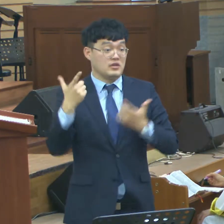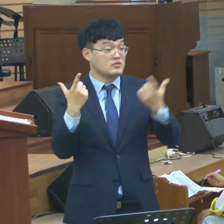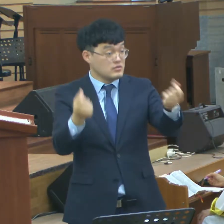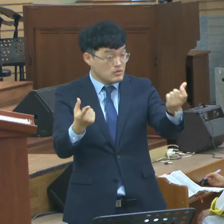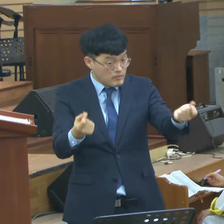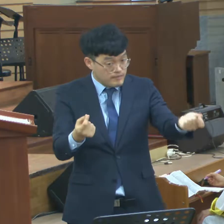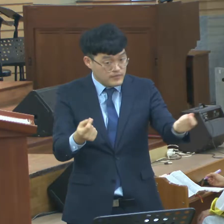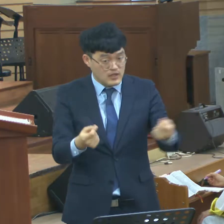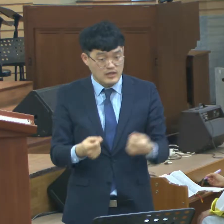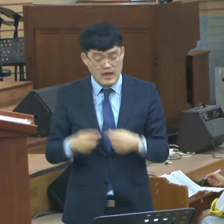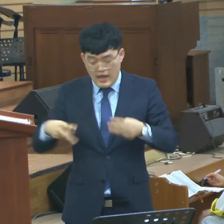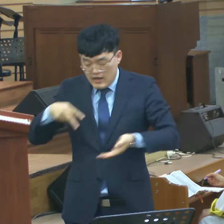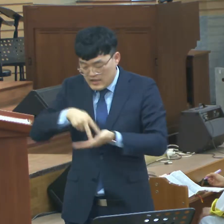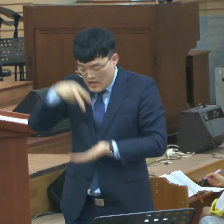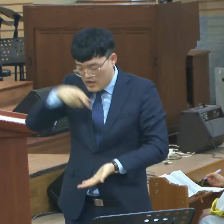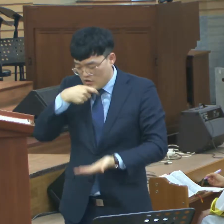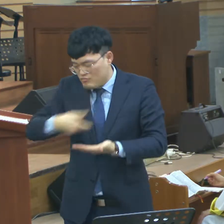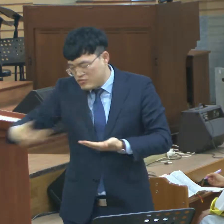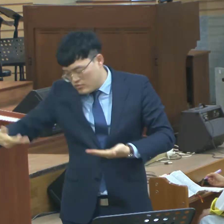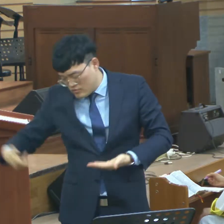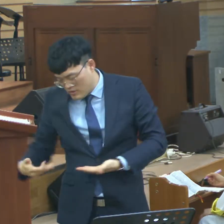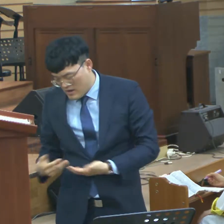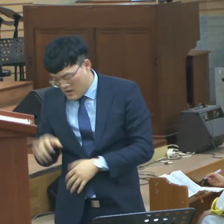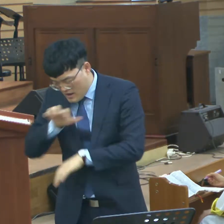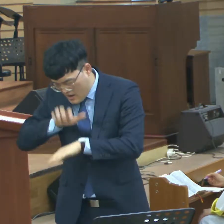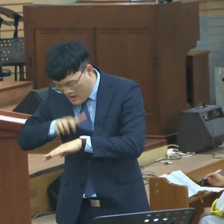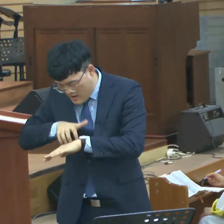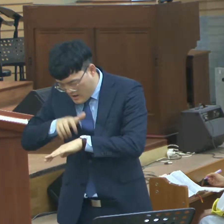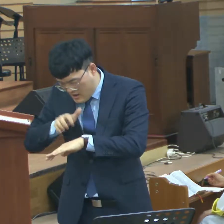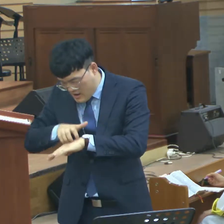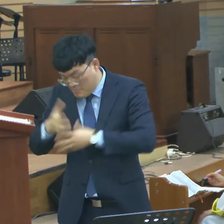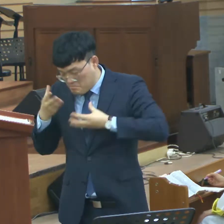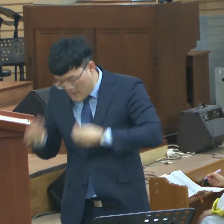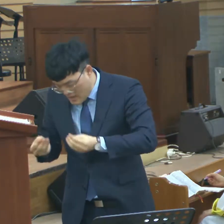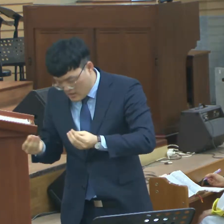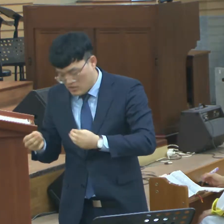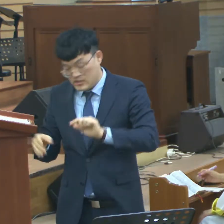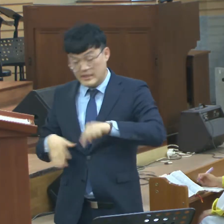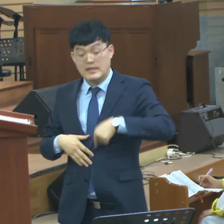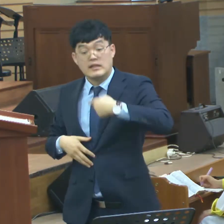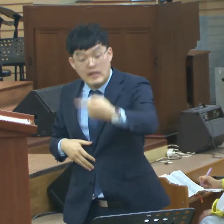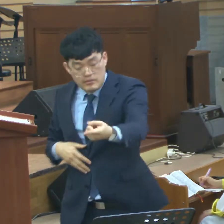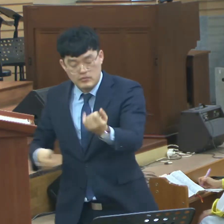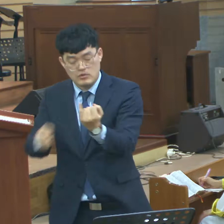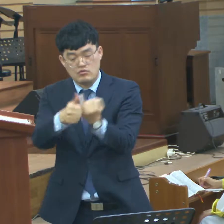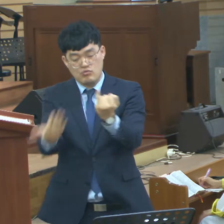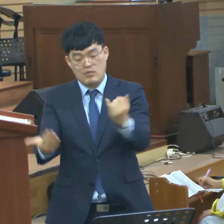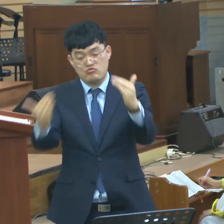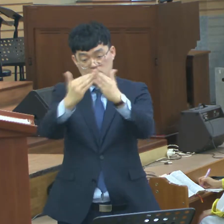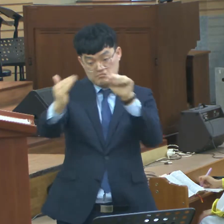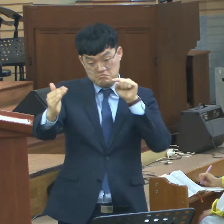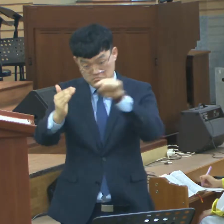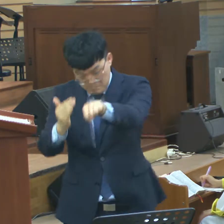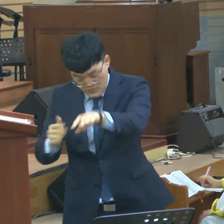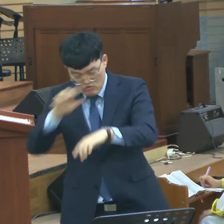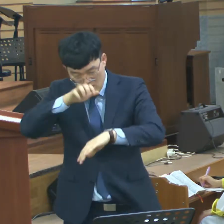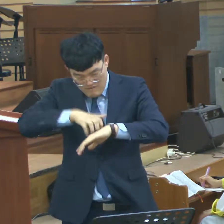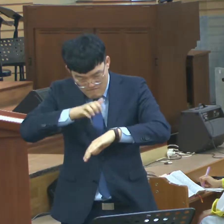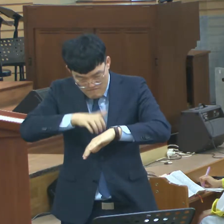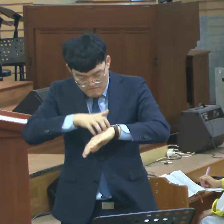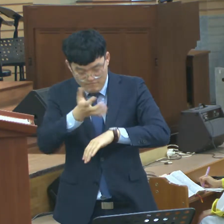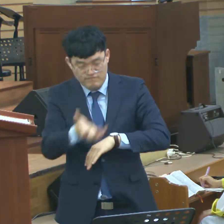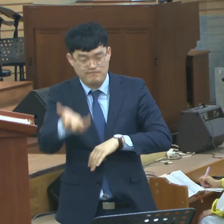가는 것처럼 이 엘리야를 그리 시냇가에서 훈련을 하고 그 다음 단계는 사르밧 가부의 집으로